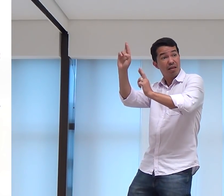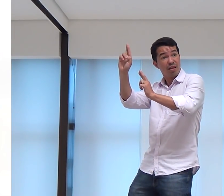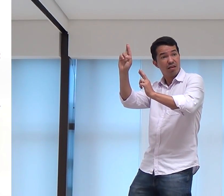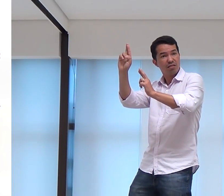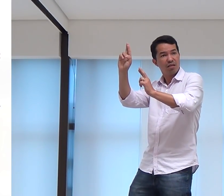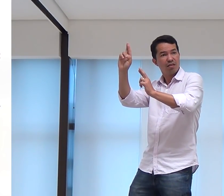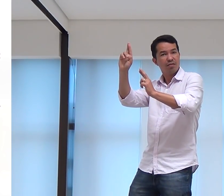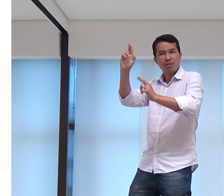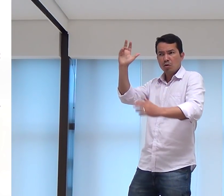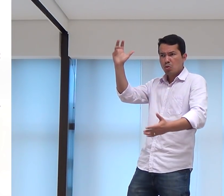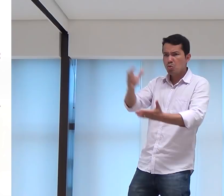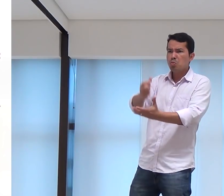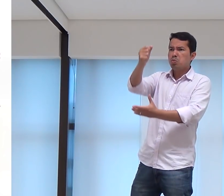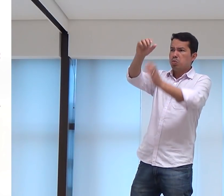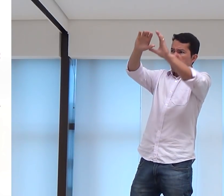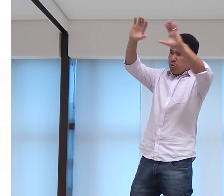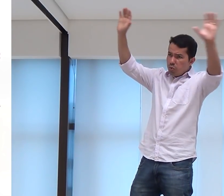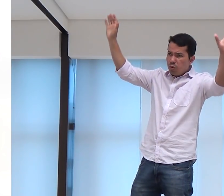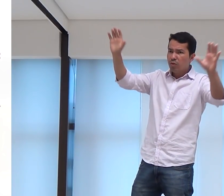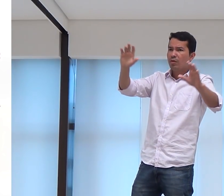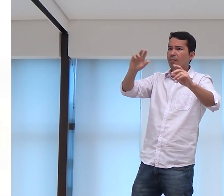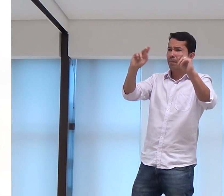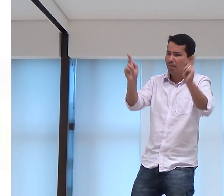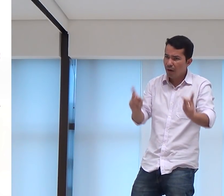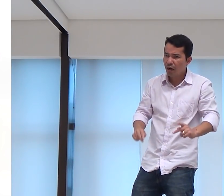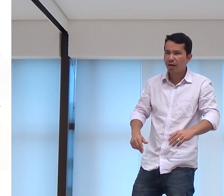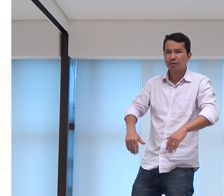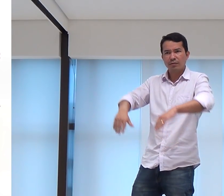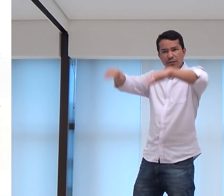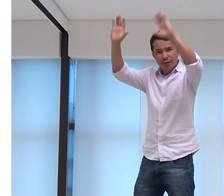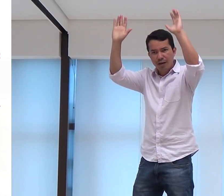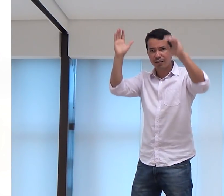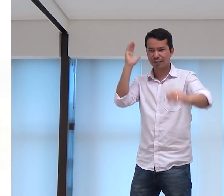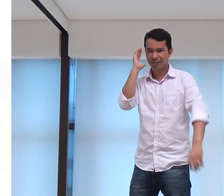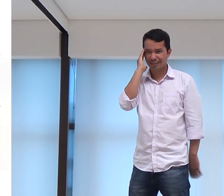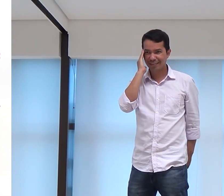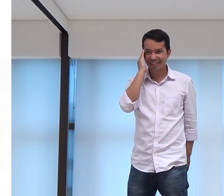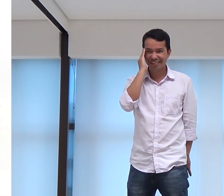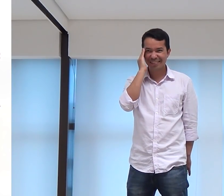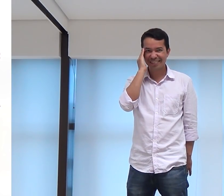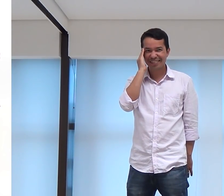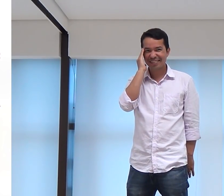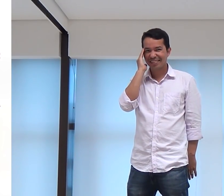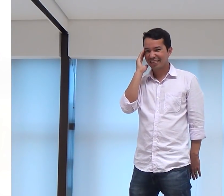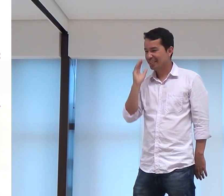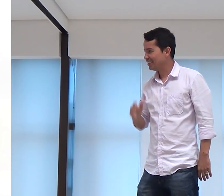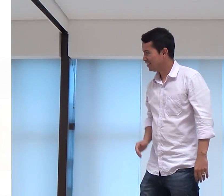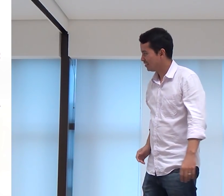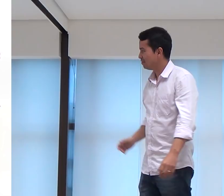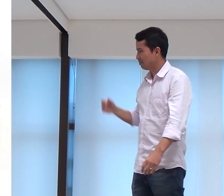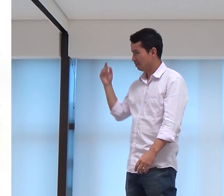Jesus era a esperança para o povo. A esperança que eles levariam ao céu. Certo?